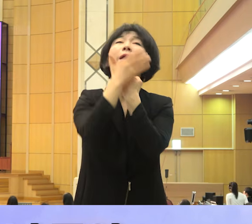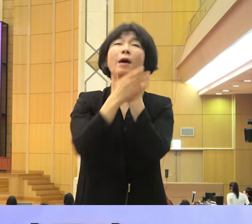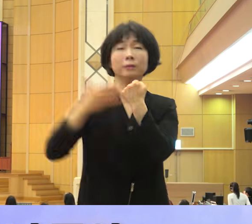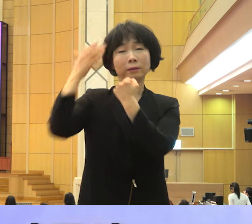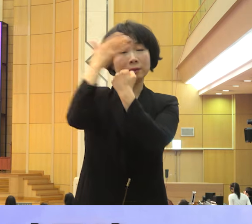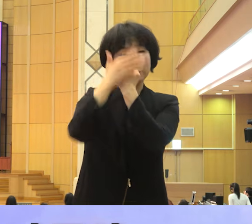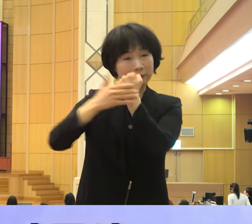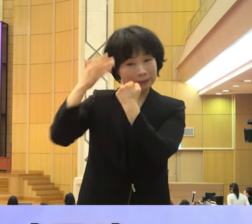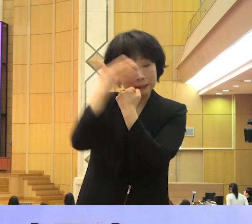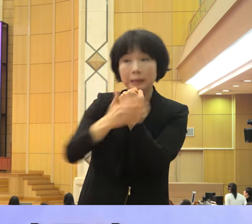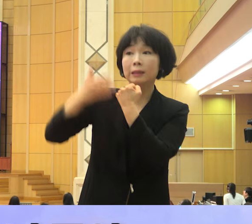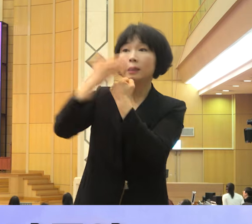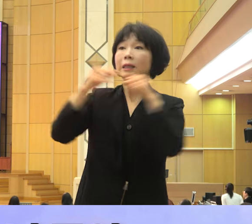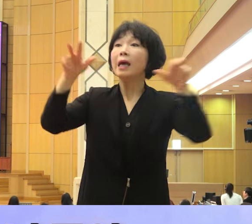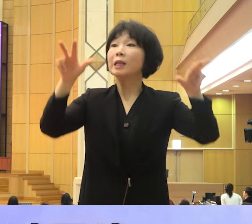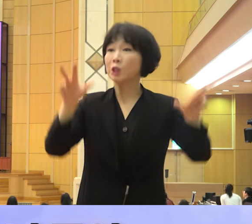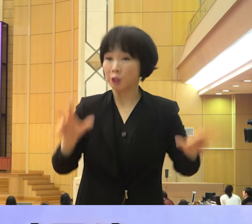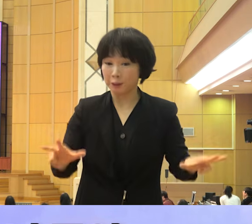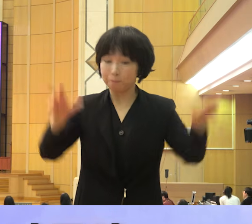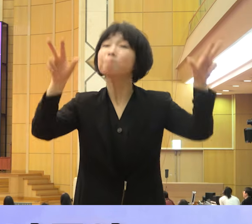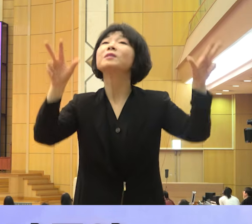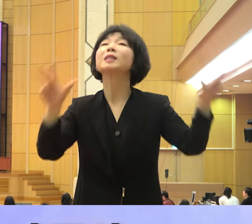주의 은혜